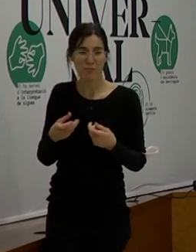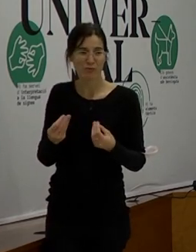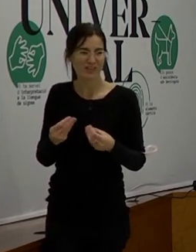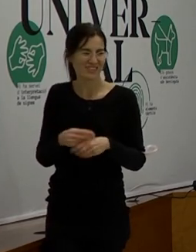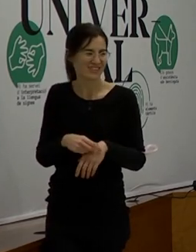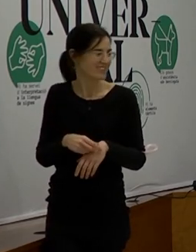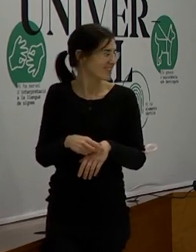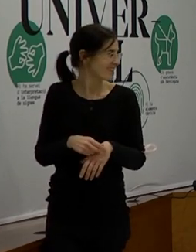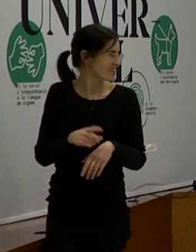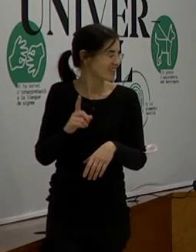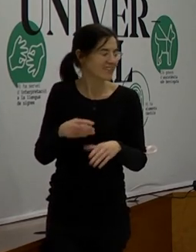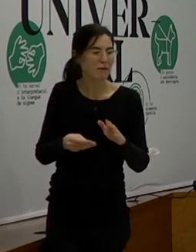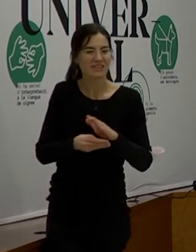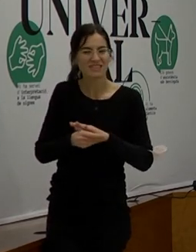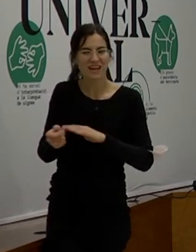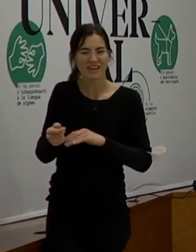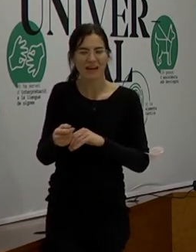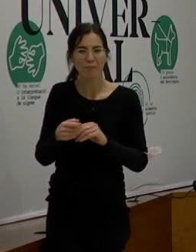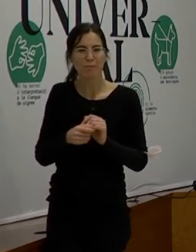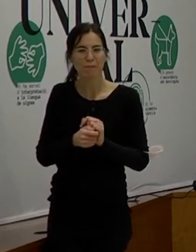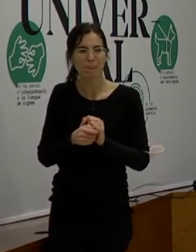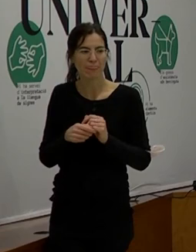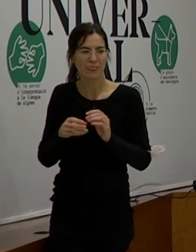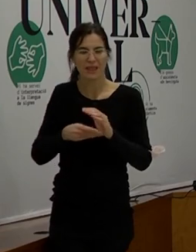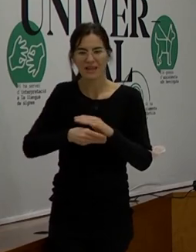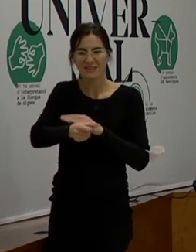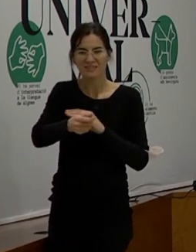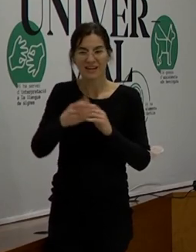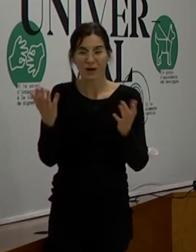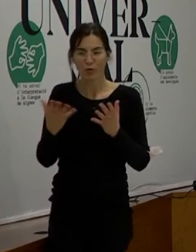Vía de evacuación, B. Vía de evacuación.